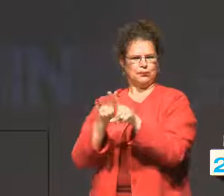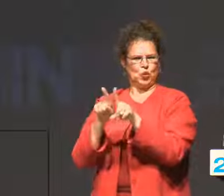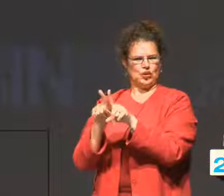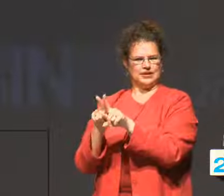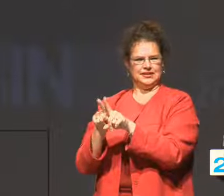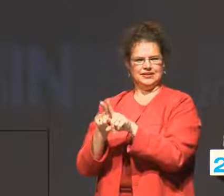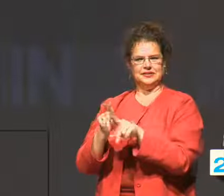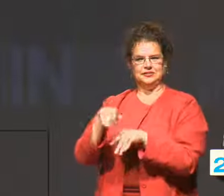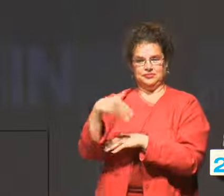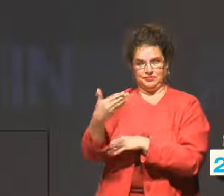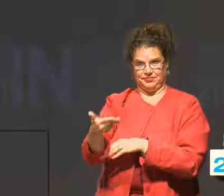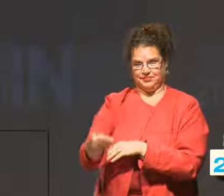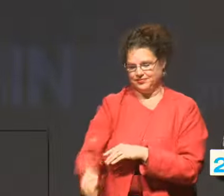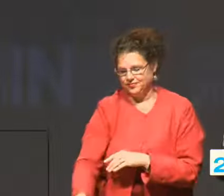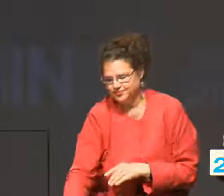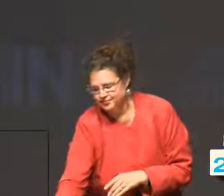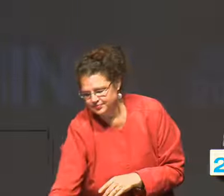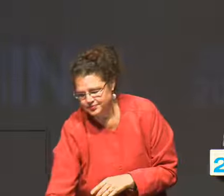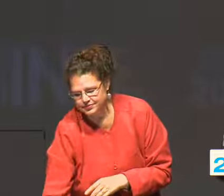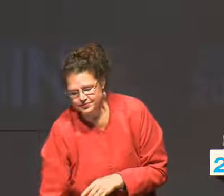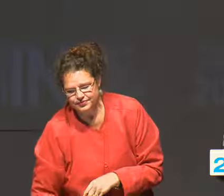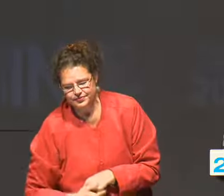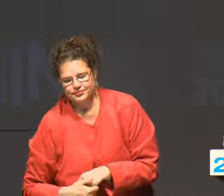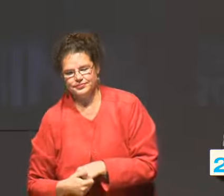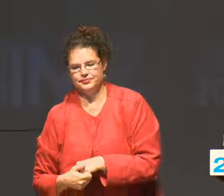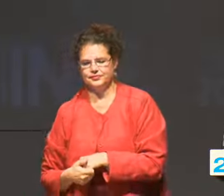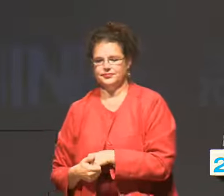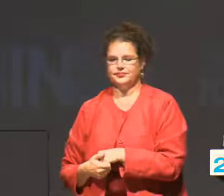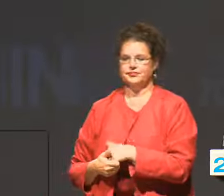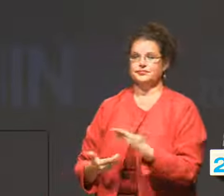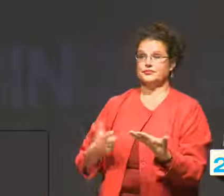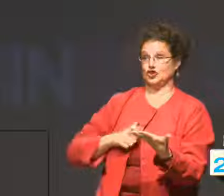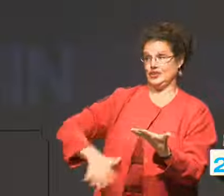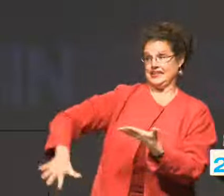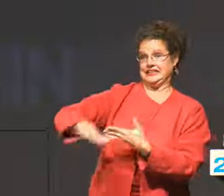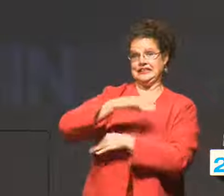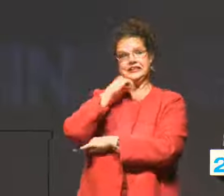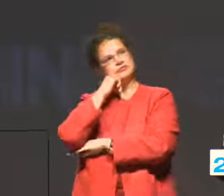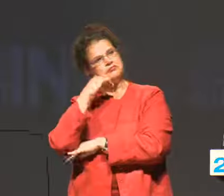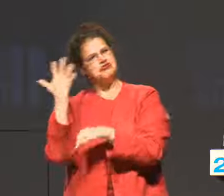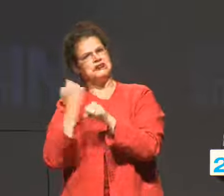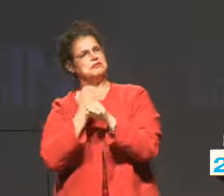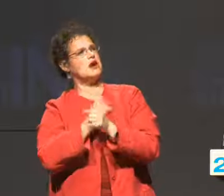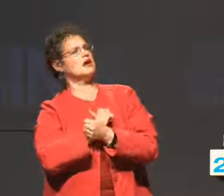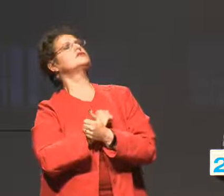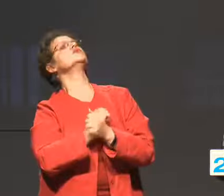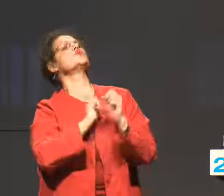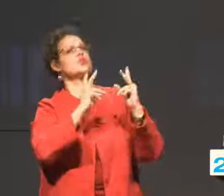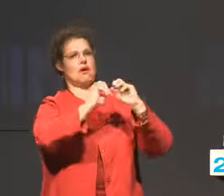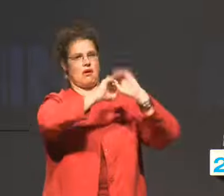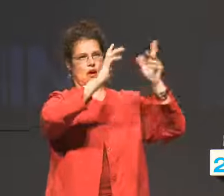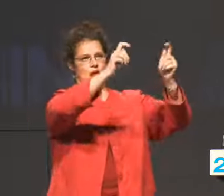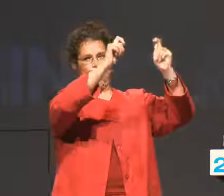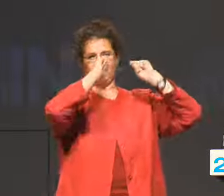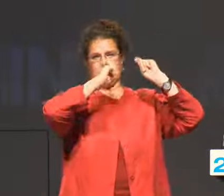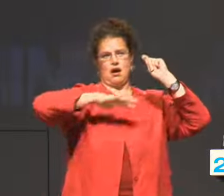zu integrieren. Was das aber genau bedeutet, die Integration ins Bildungswesen, da werde ich dann noch darauf eingehen. Die Schweiz